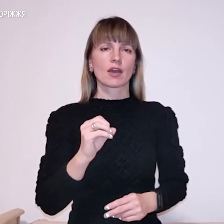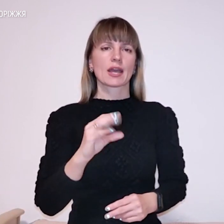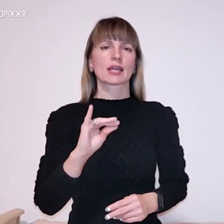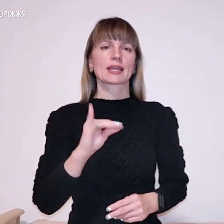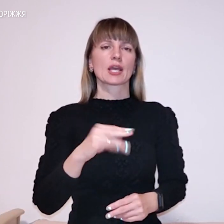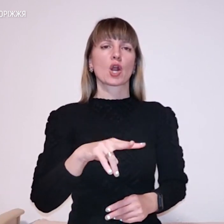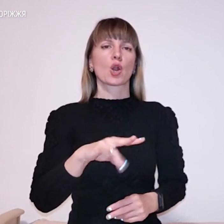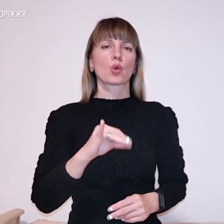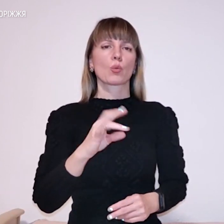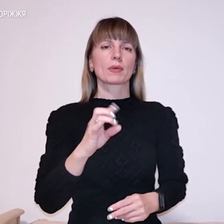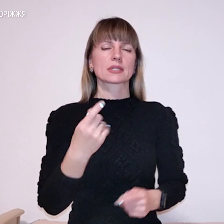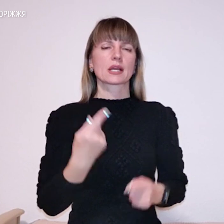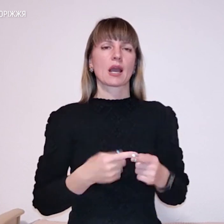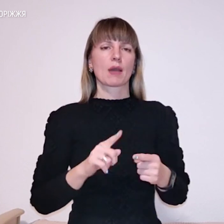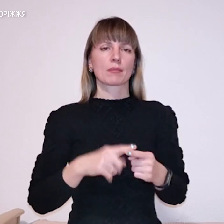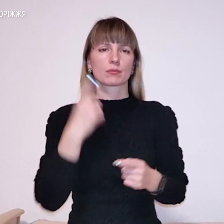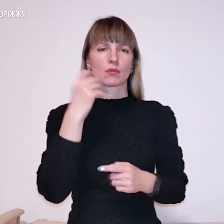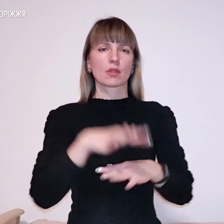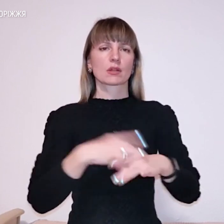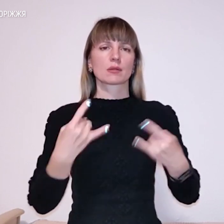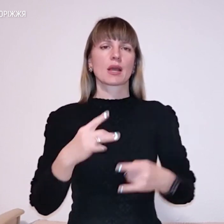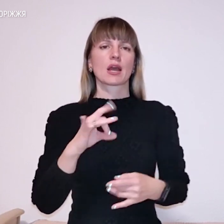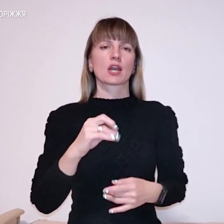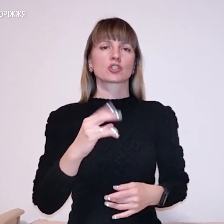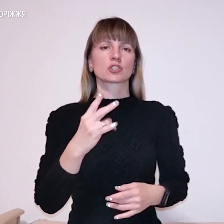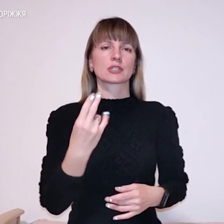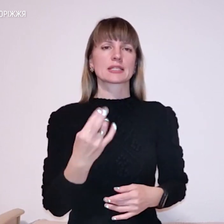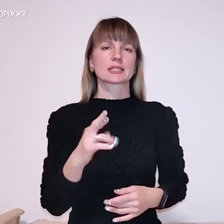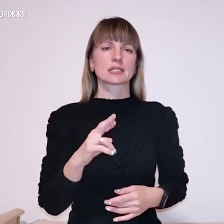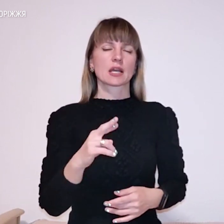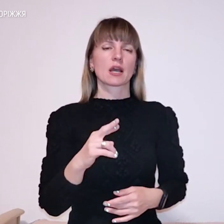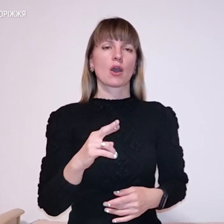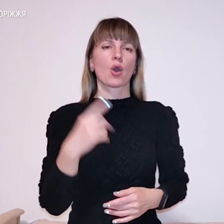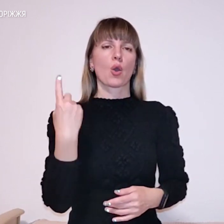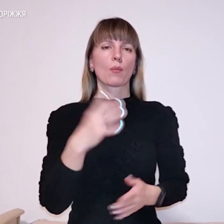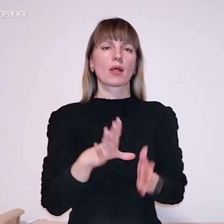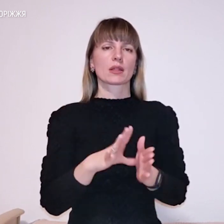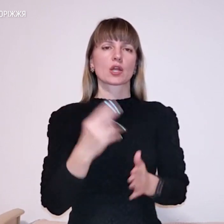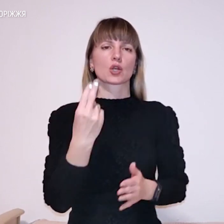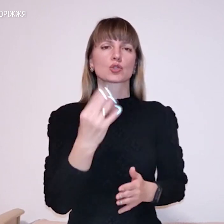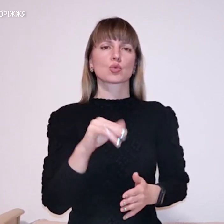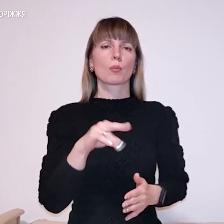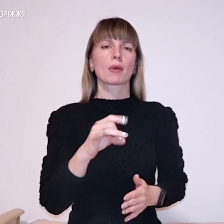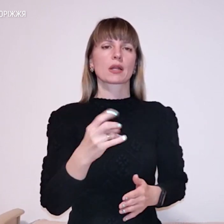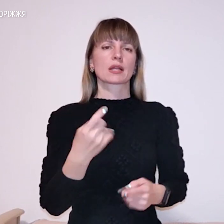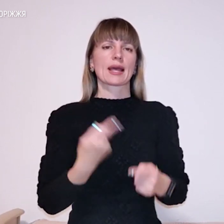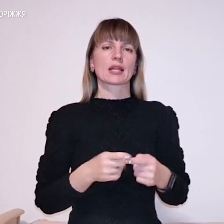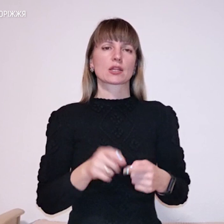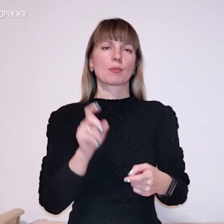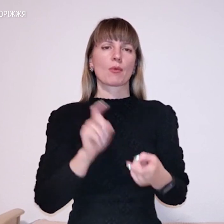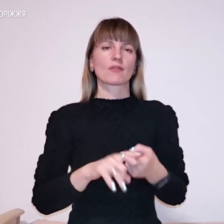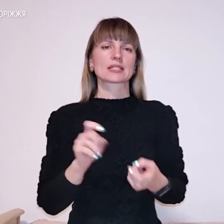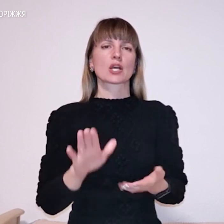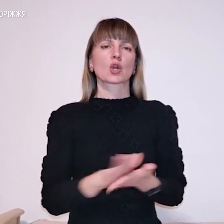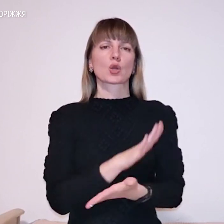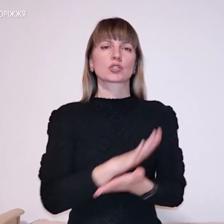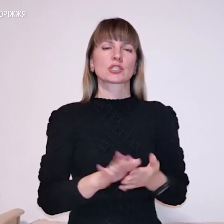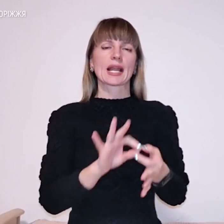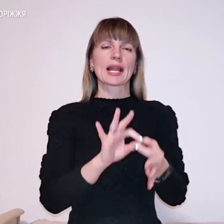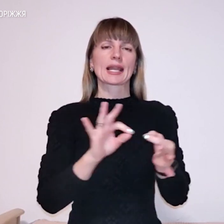Суспільному повідомила речниця Запоріжжяобленерго Зорислава Цупренко. За її словами, це пов'язано з розчищенням ліній